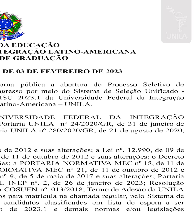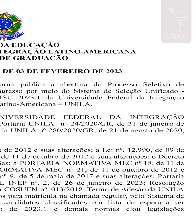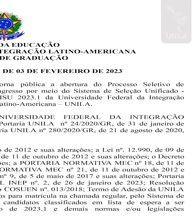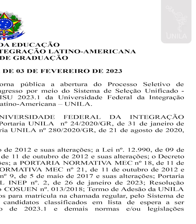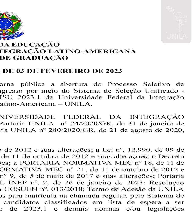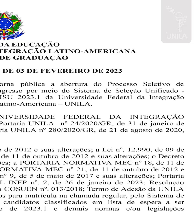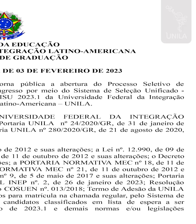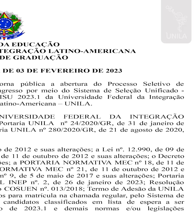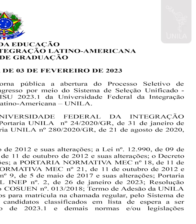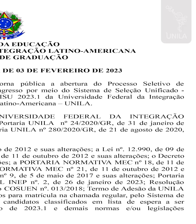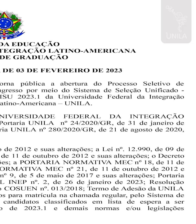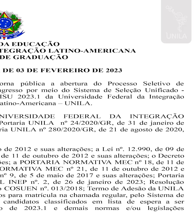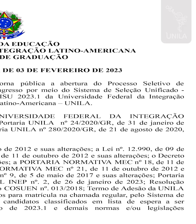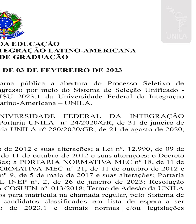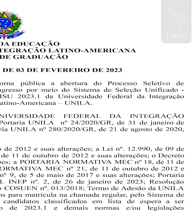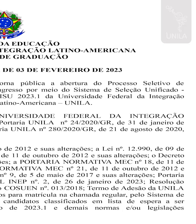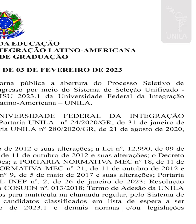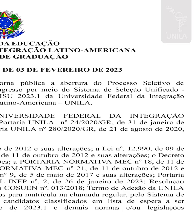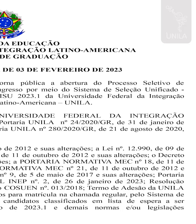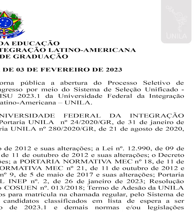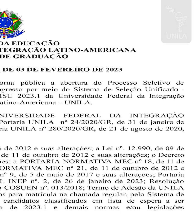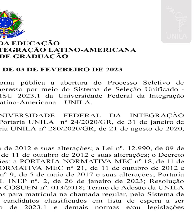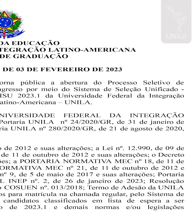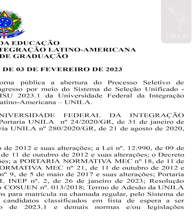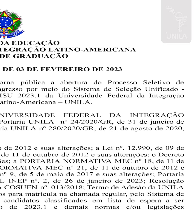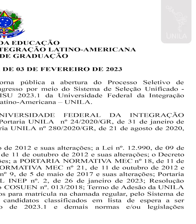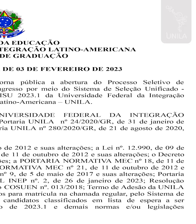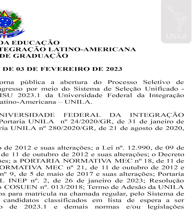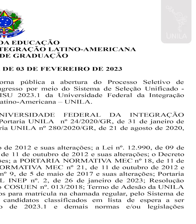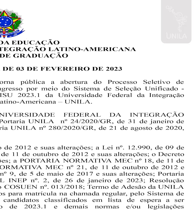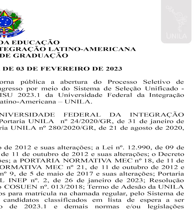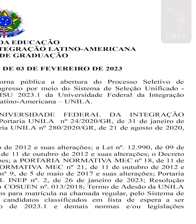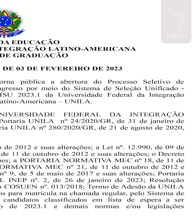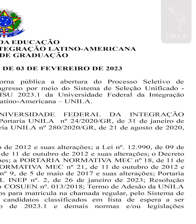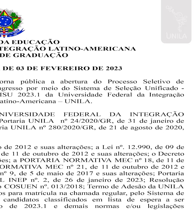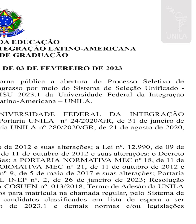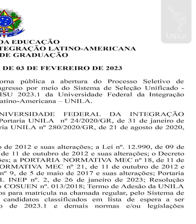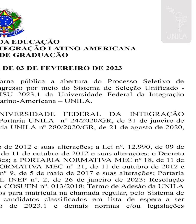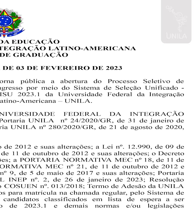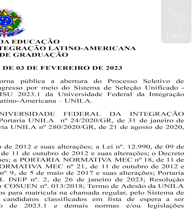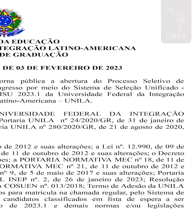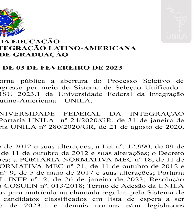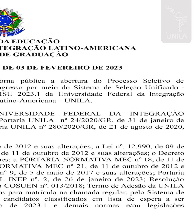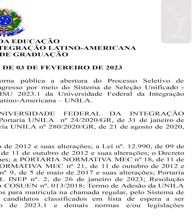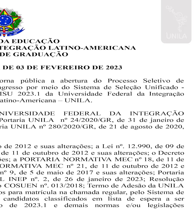2023.1, da Universidade Federal da Integração Latino-Americana,